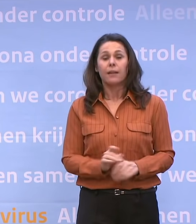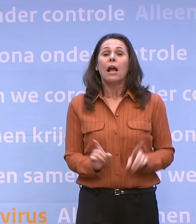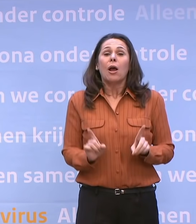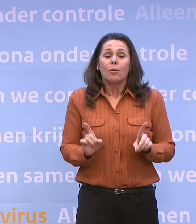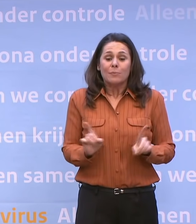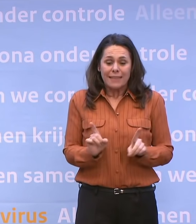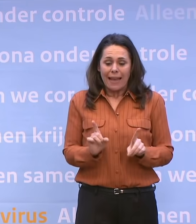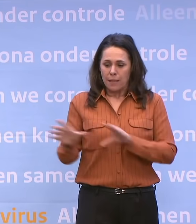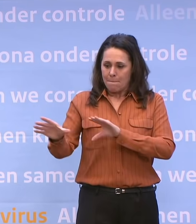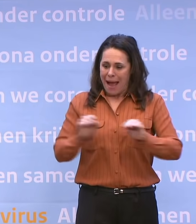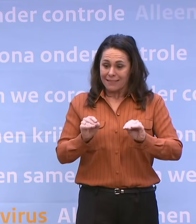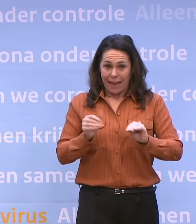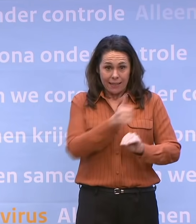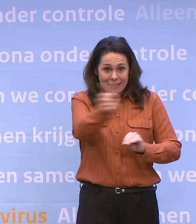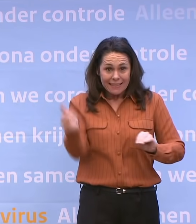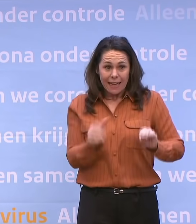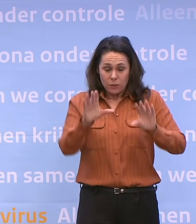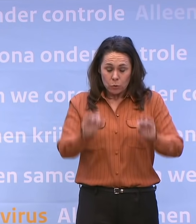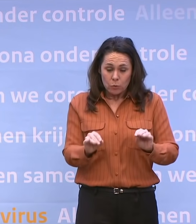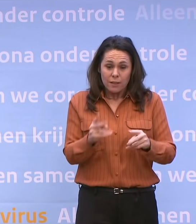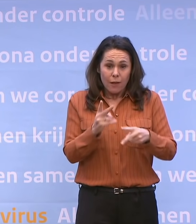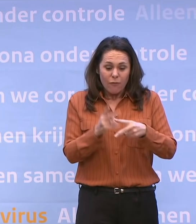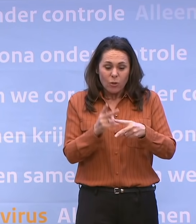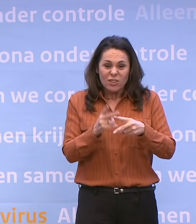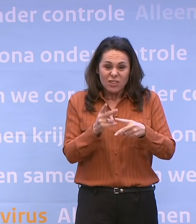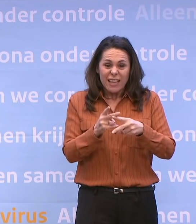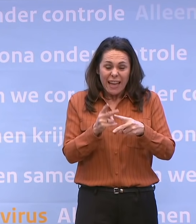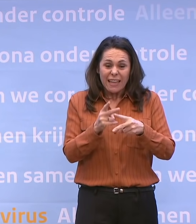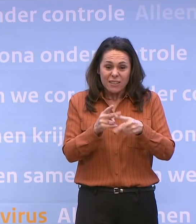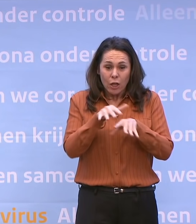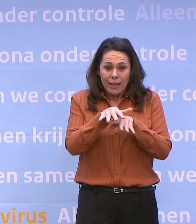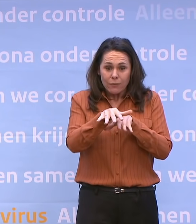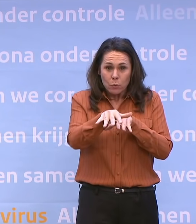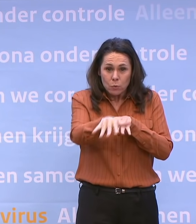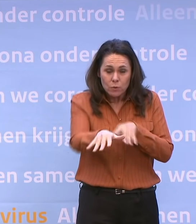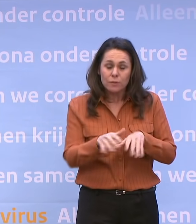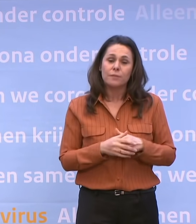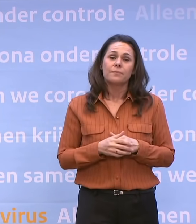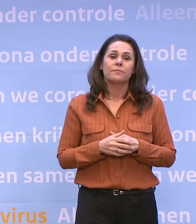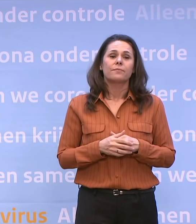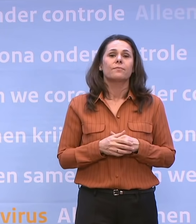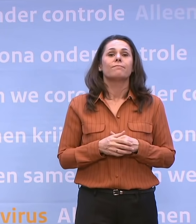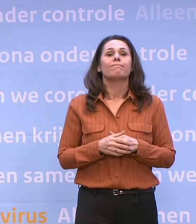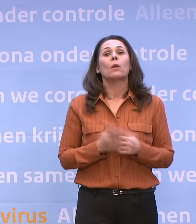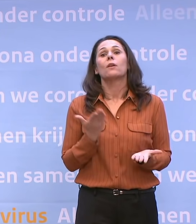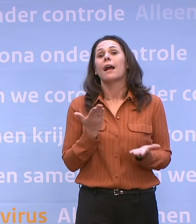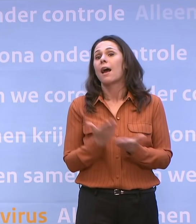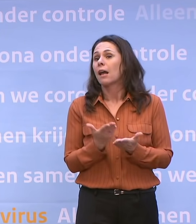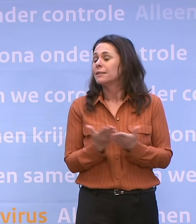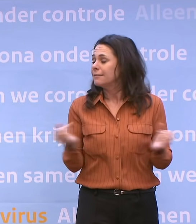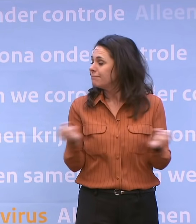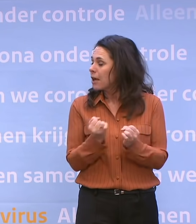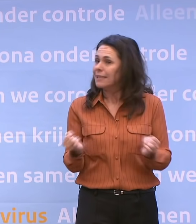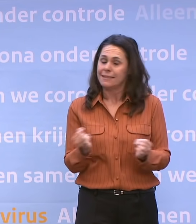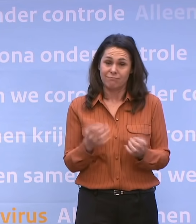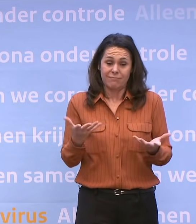de maatregelen die we met z'n allen nemen, dat die heel voorzichtig effect beginnen te krijgen. Dus garanties kan ik nergens geven in een